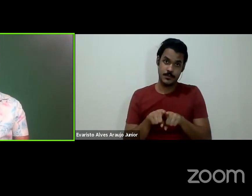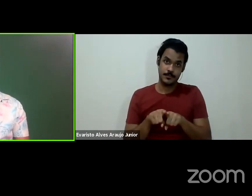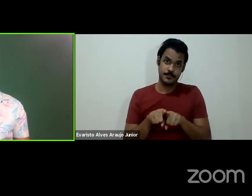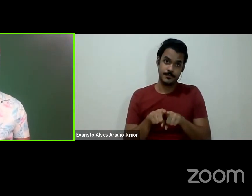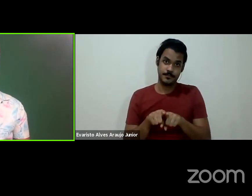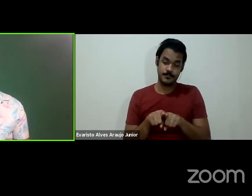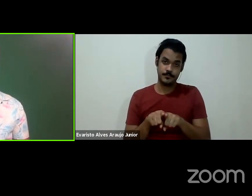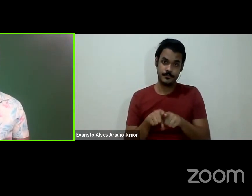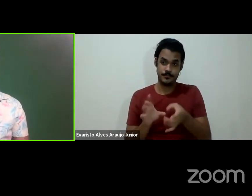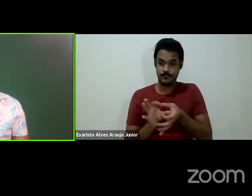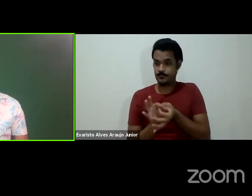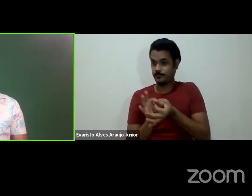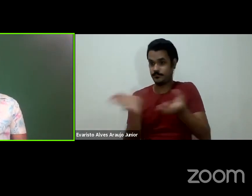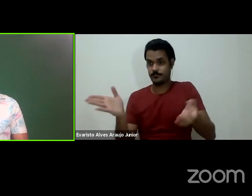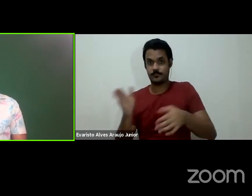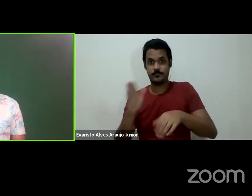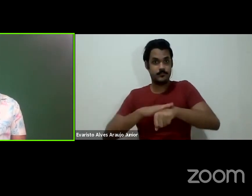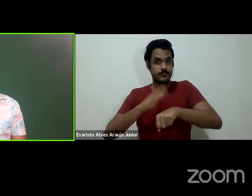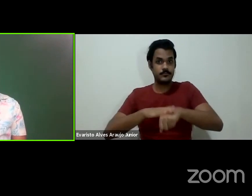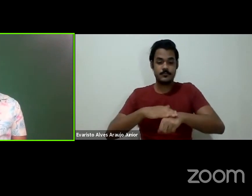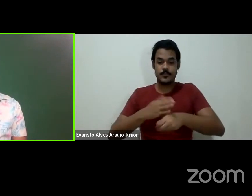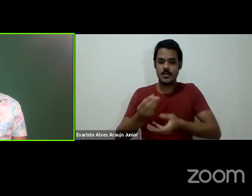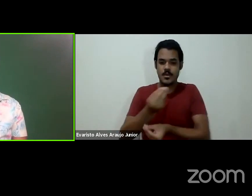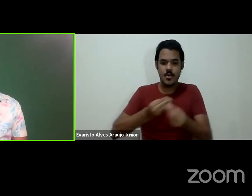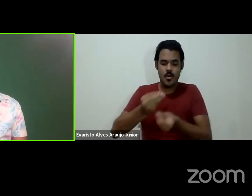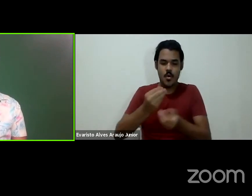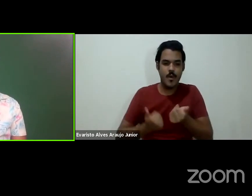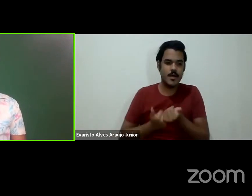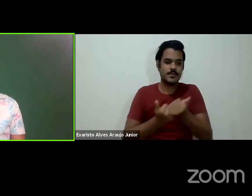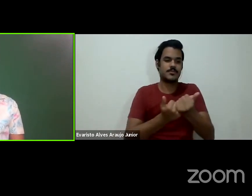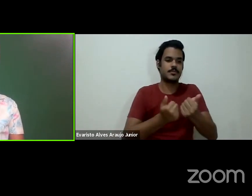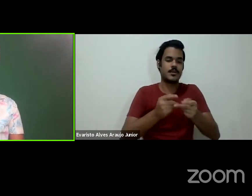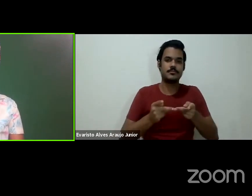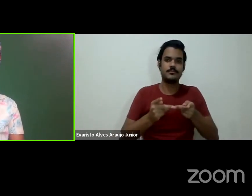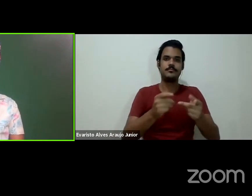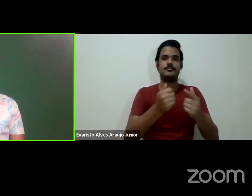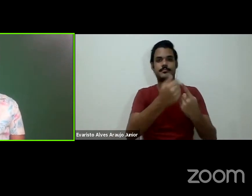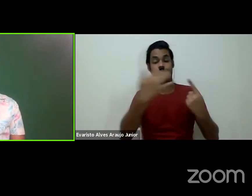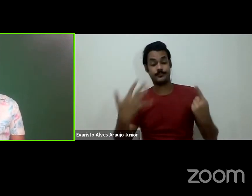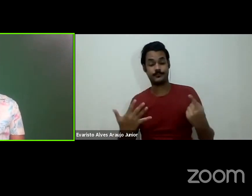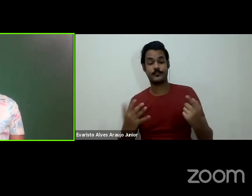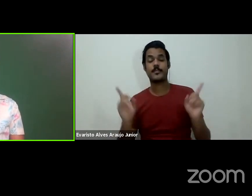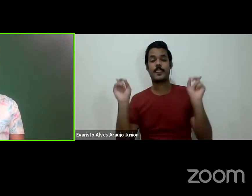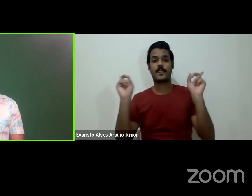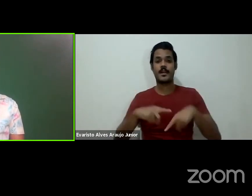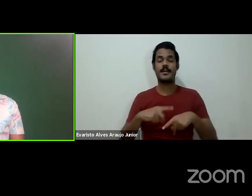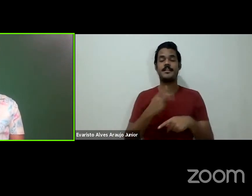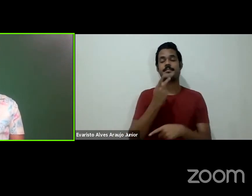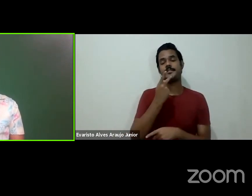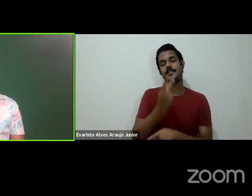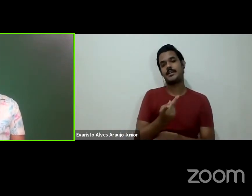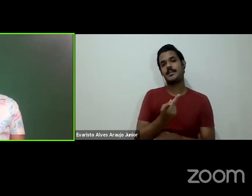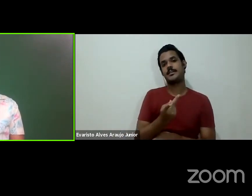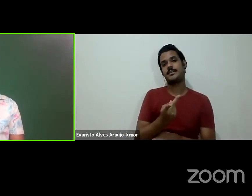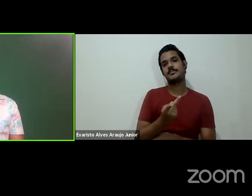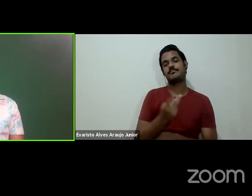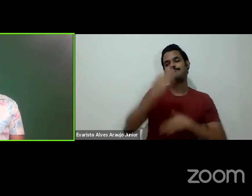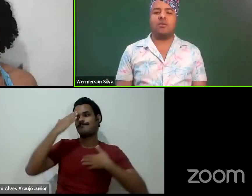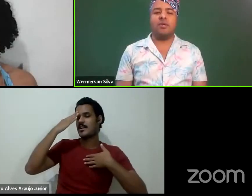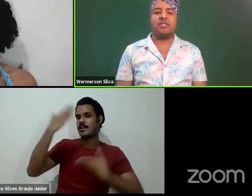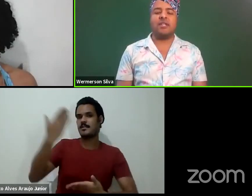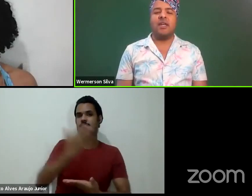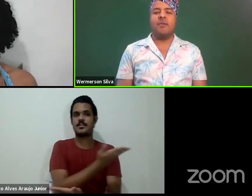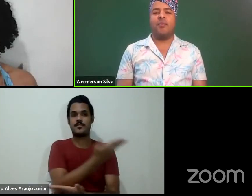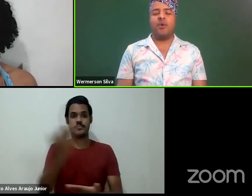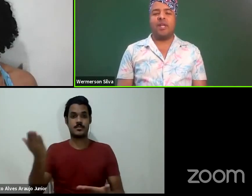pela disposição em contribuir com o projeto de extensão. Então, é isso. É agradecer a todos e todas